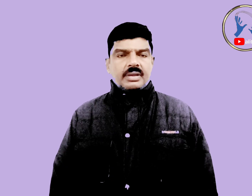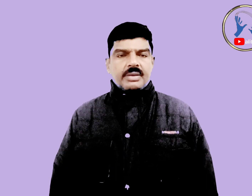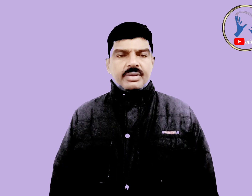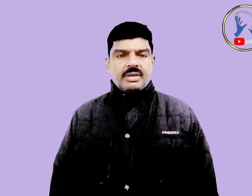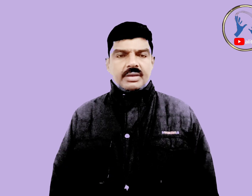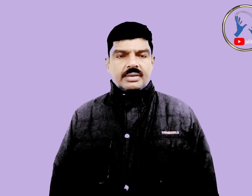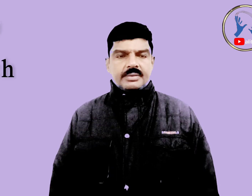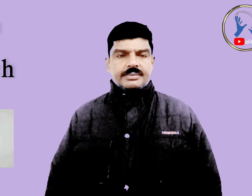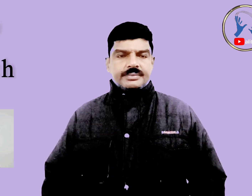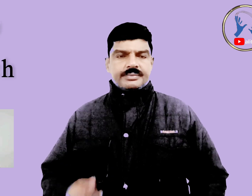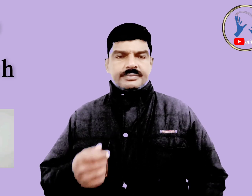अमीर